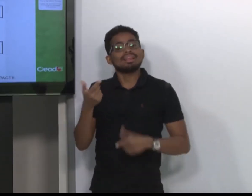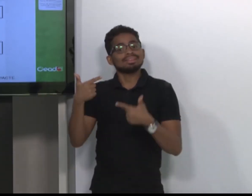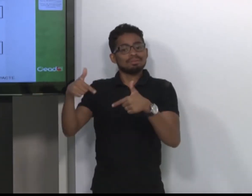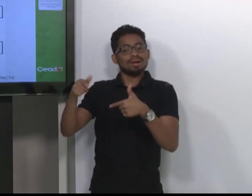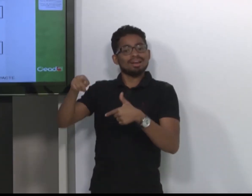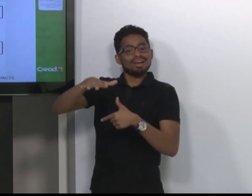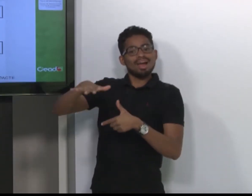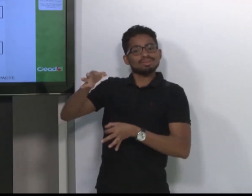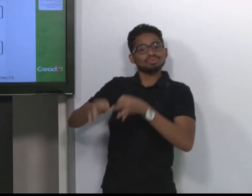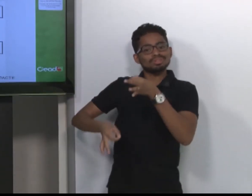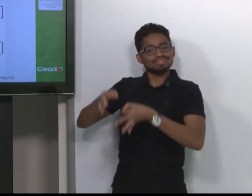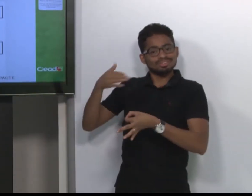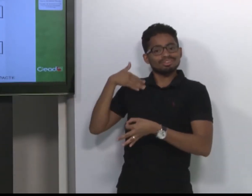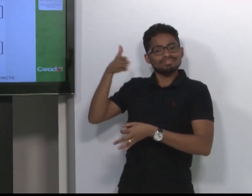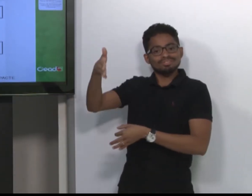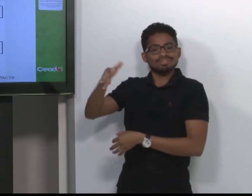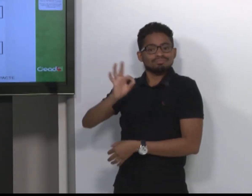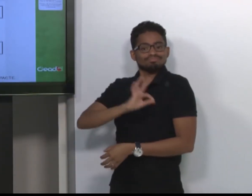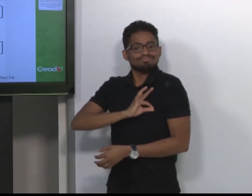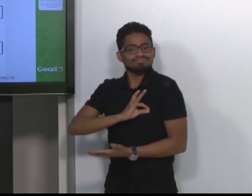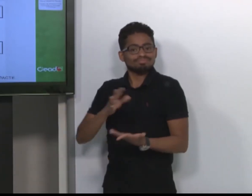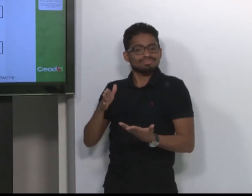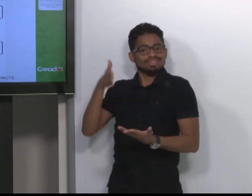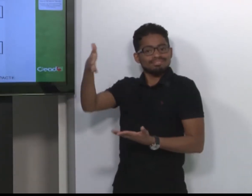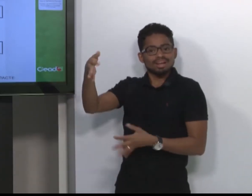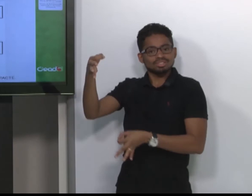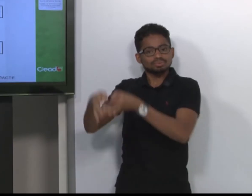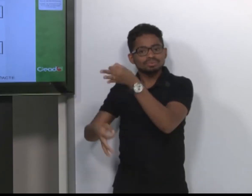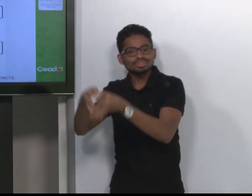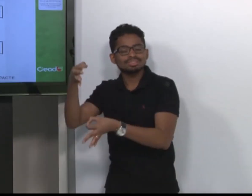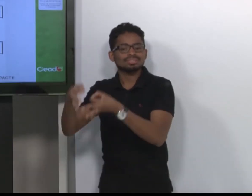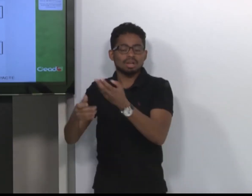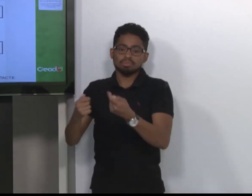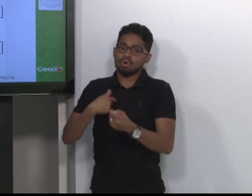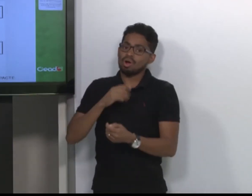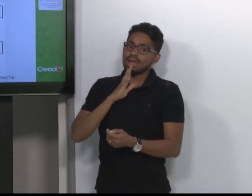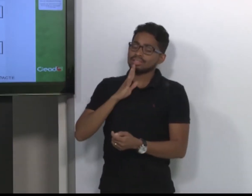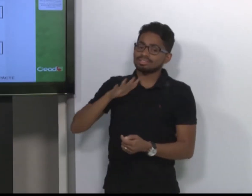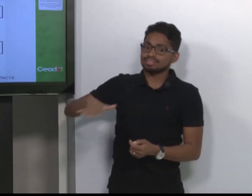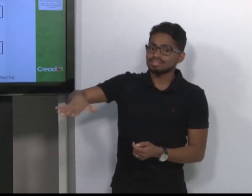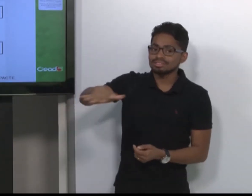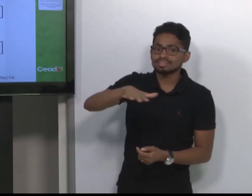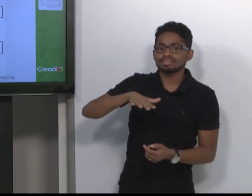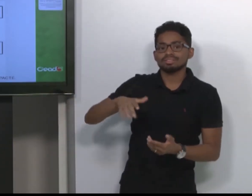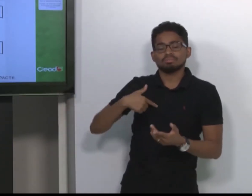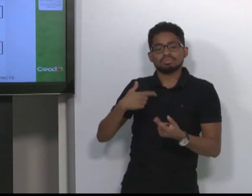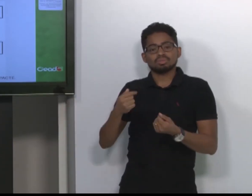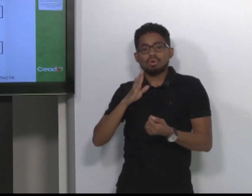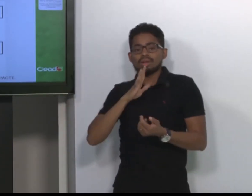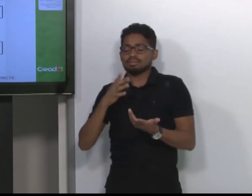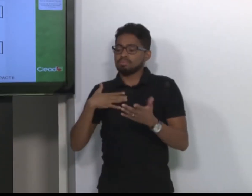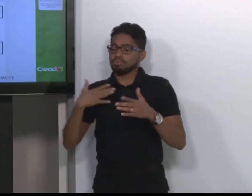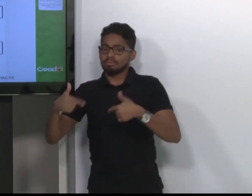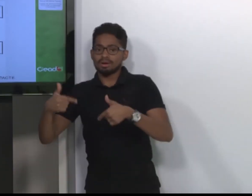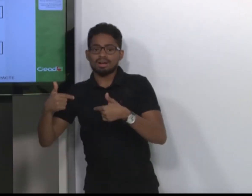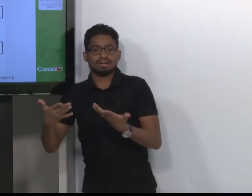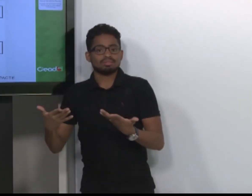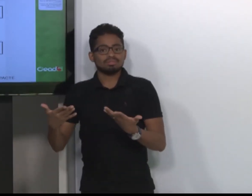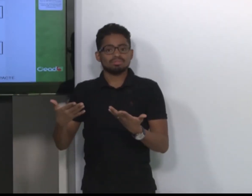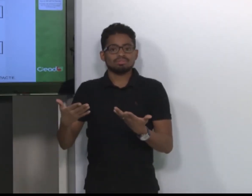No campo, por exemplo, na justiça, na polícia, dentre outros espaços, eu devo conhecer